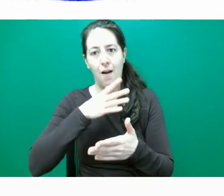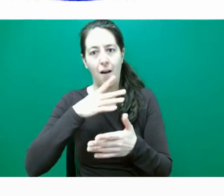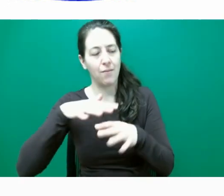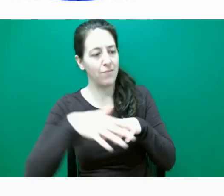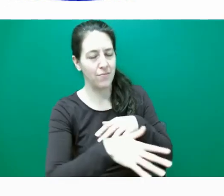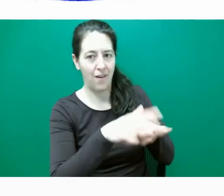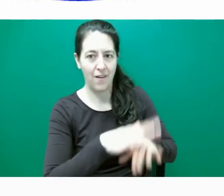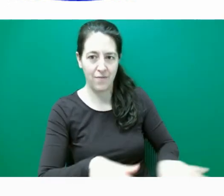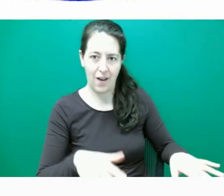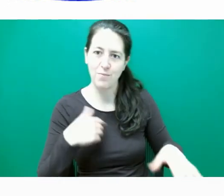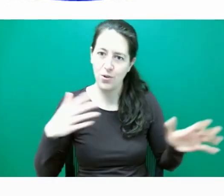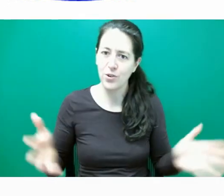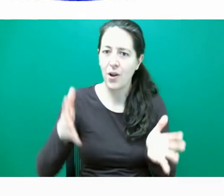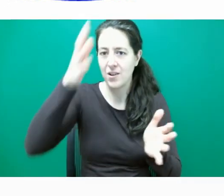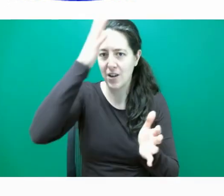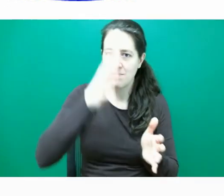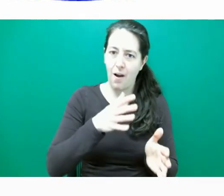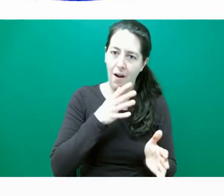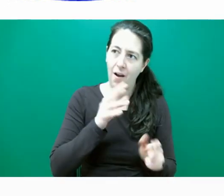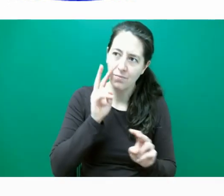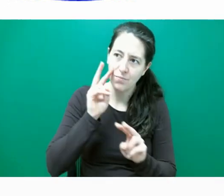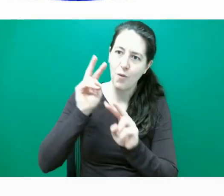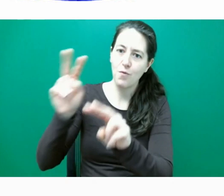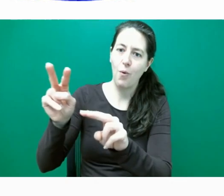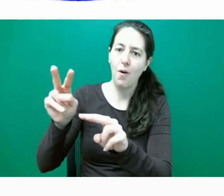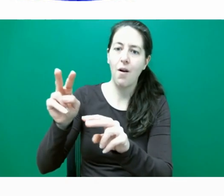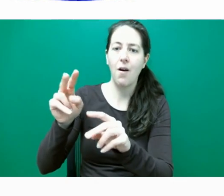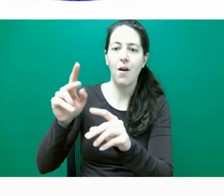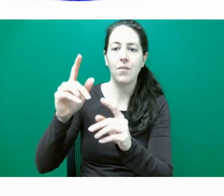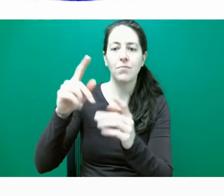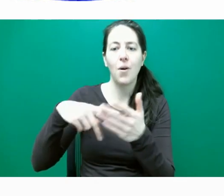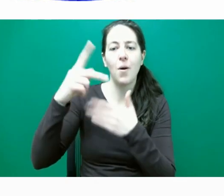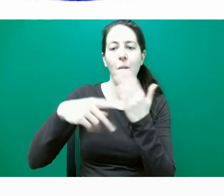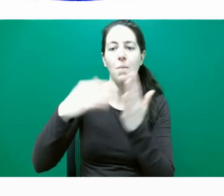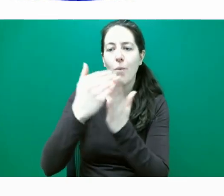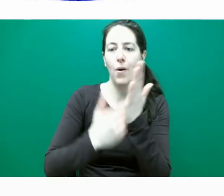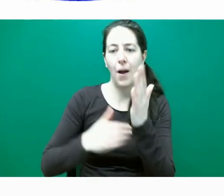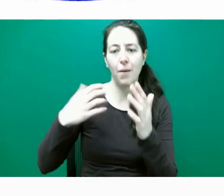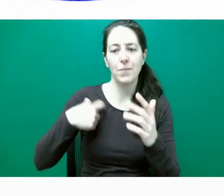aller voir la programmation du symposium du Consortium Centre Jules Léger sur le site internet